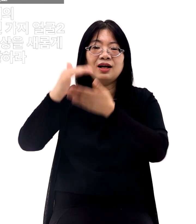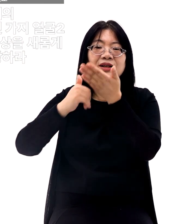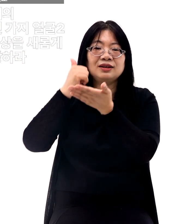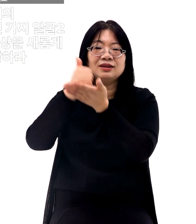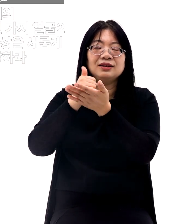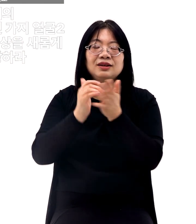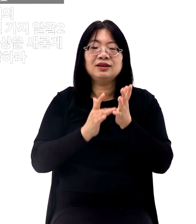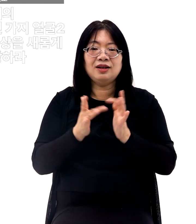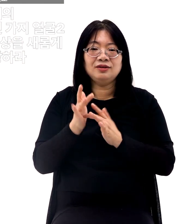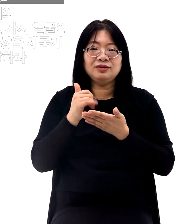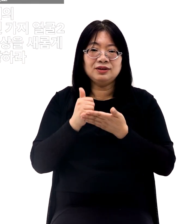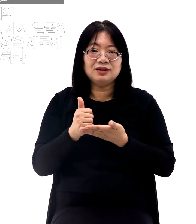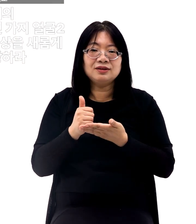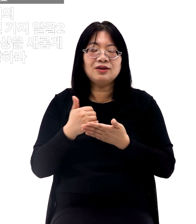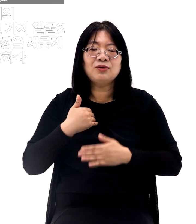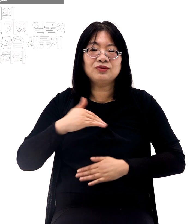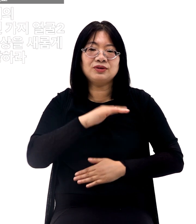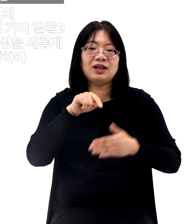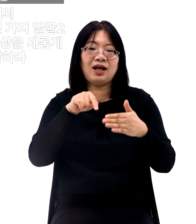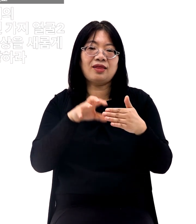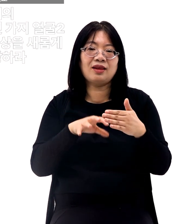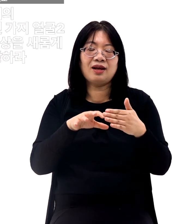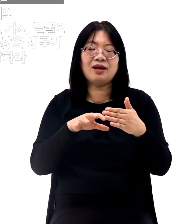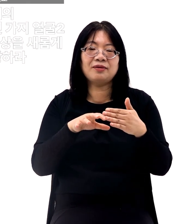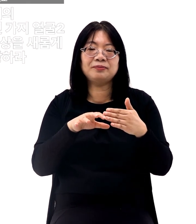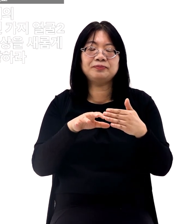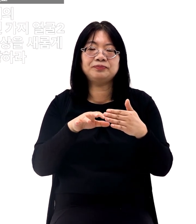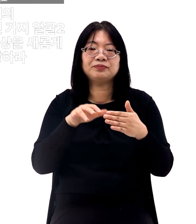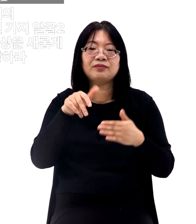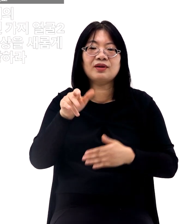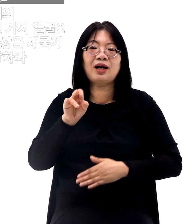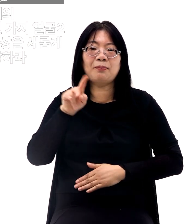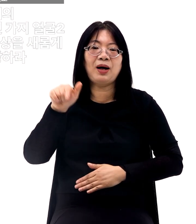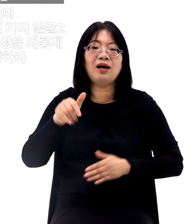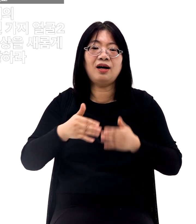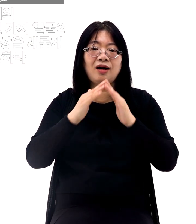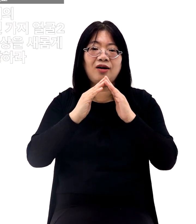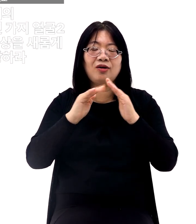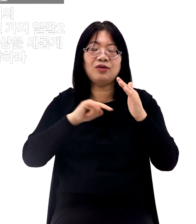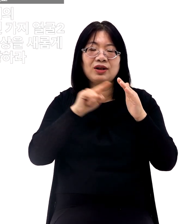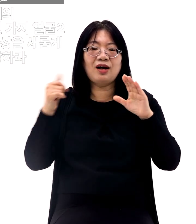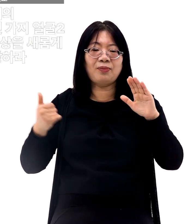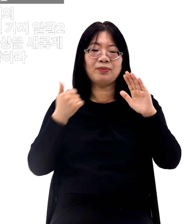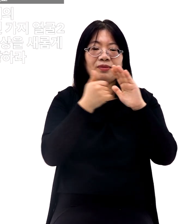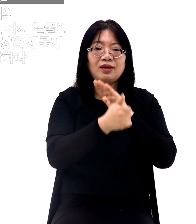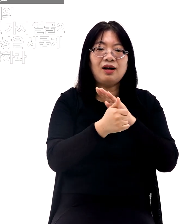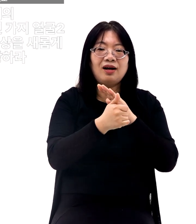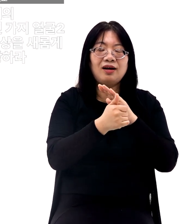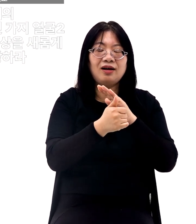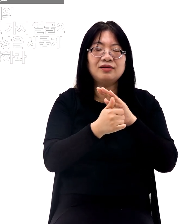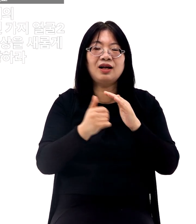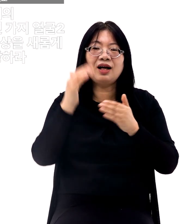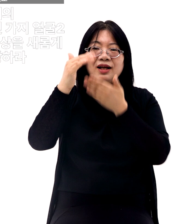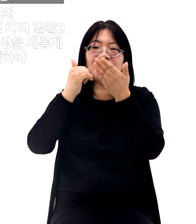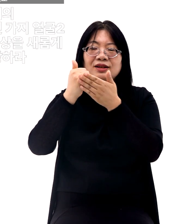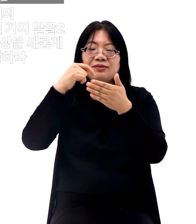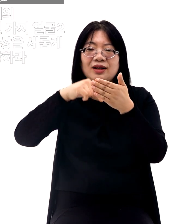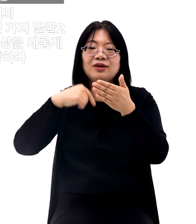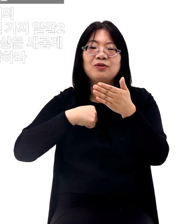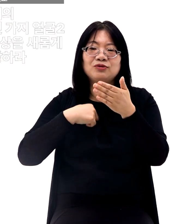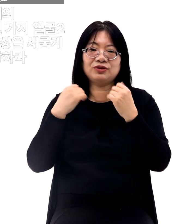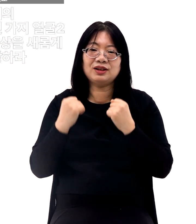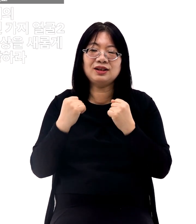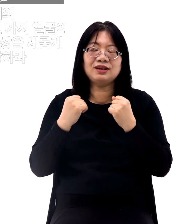하나님이신 예수님이 우리 가운데 장막을 치시고 우리가 그 안에 들어가, 그가 내 안에 내가 그 안에,